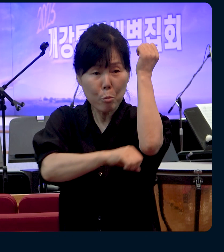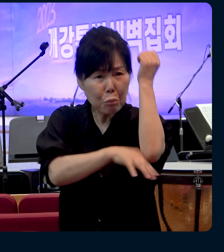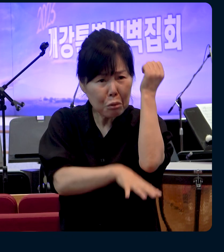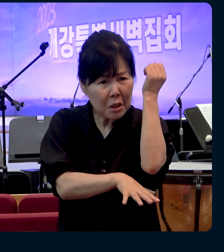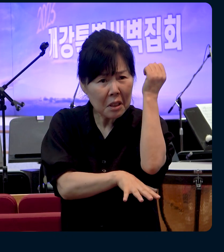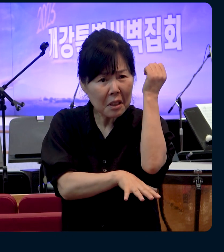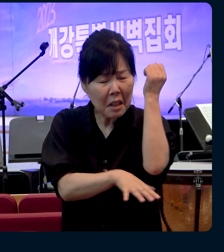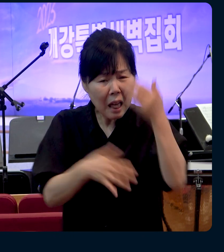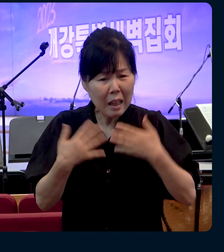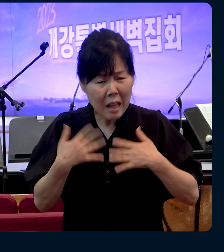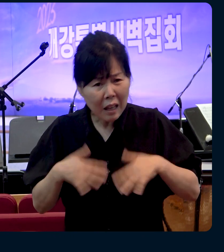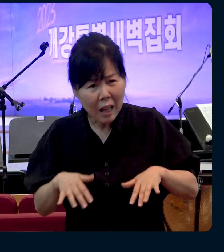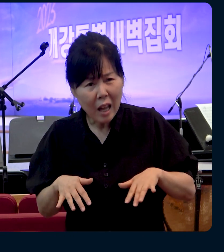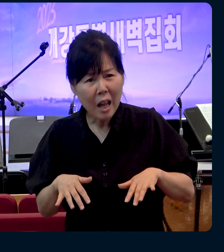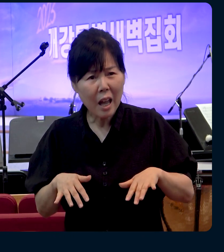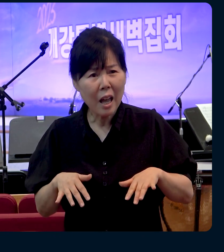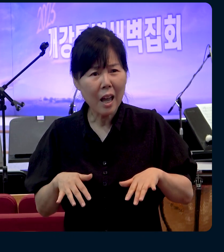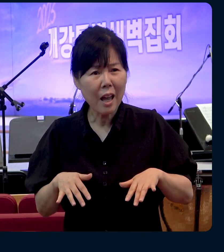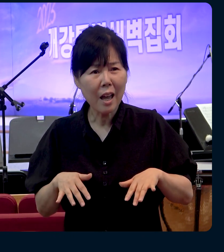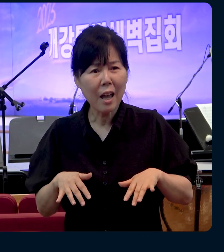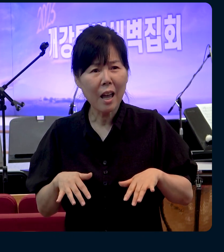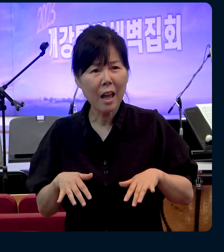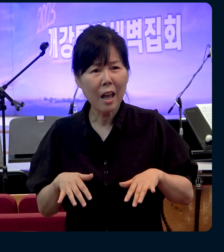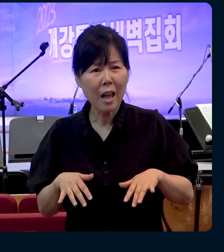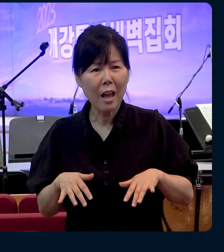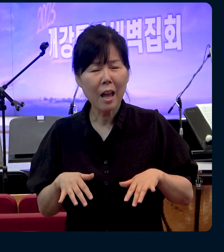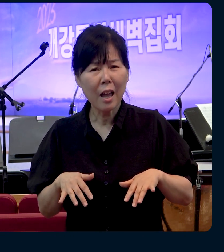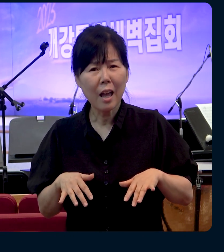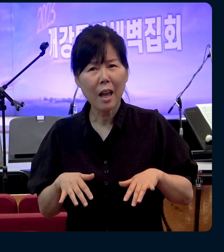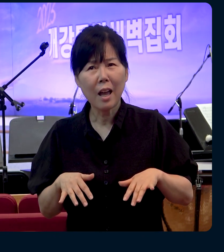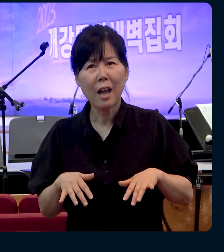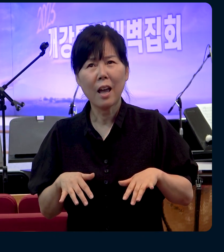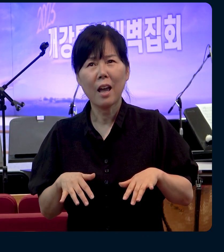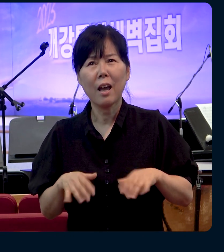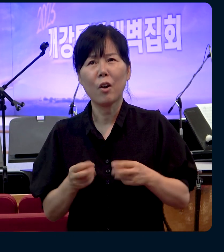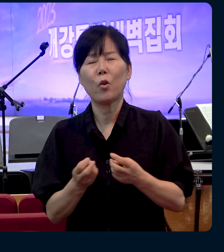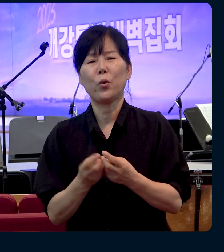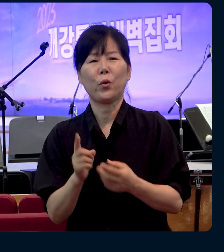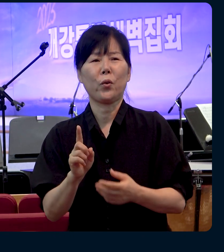여기서부터 부실하면 문제가 심각한 거예요. 정말로.